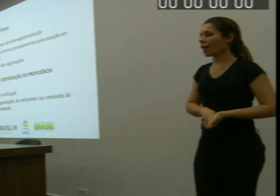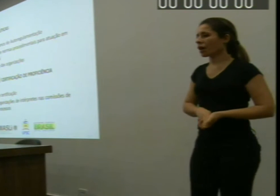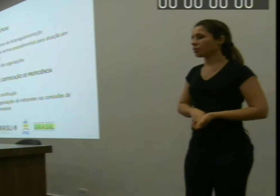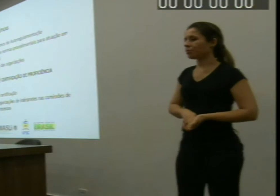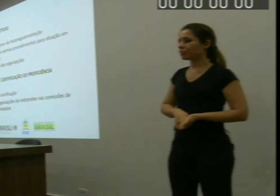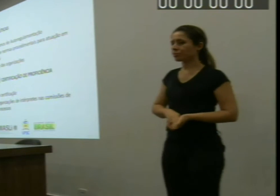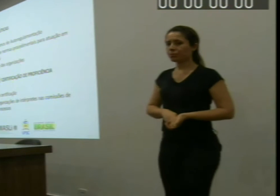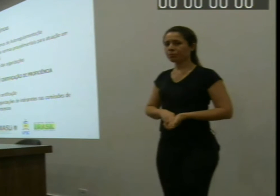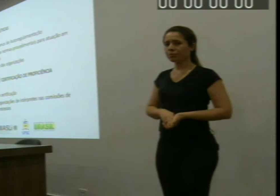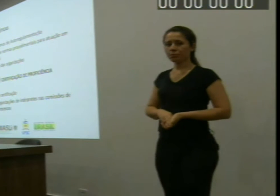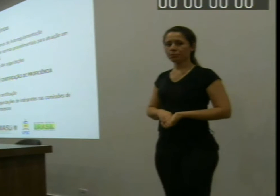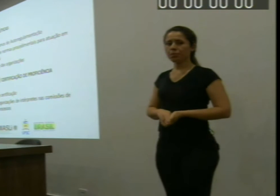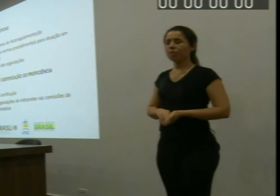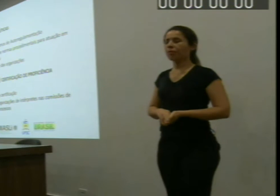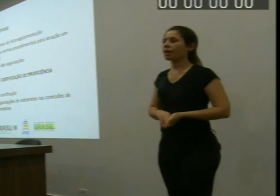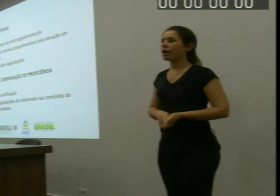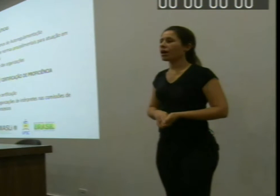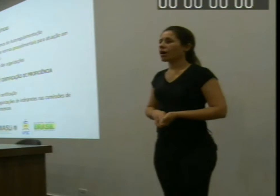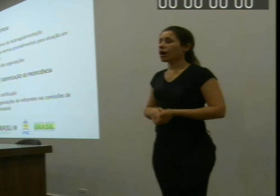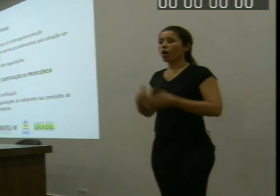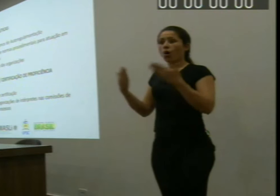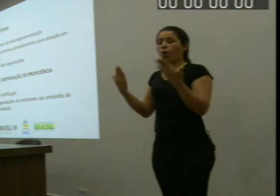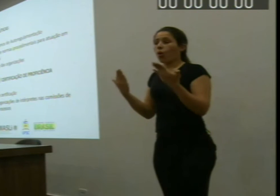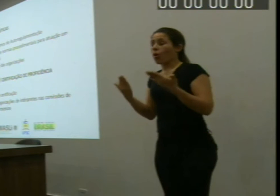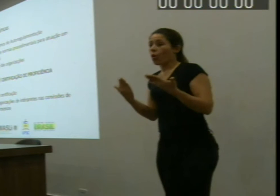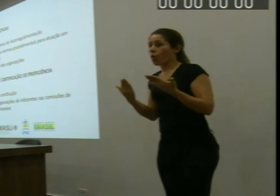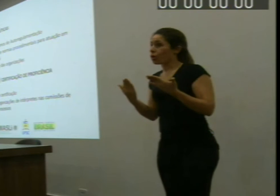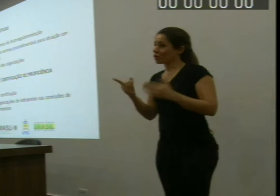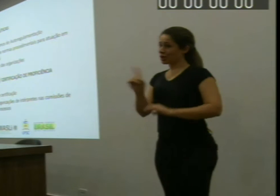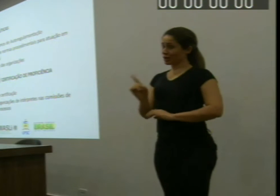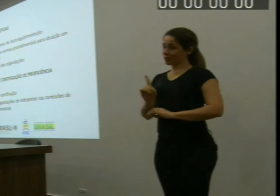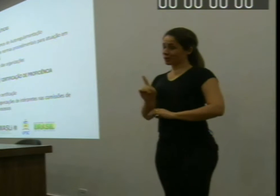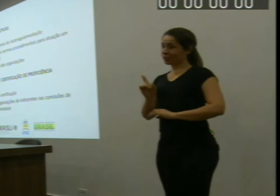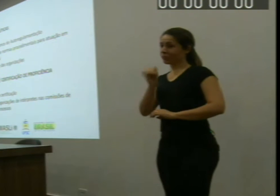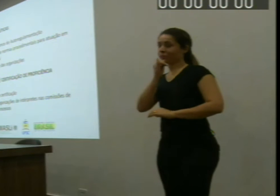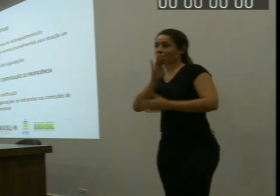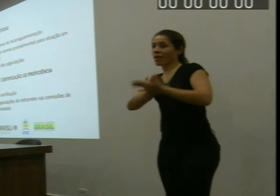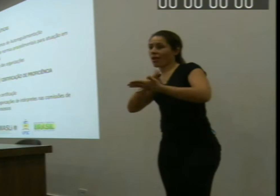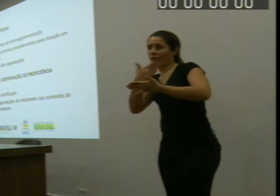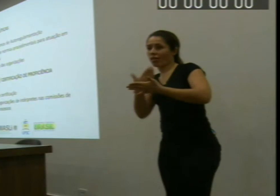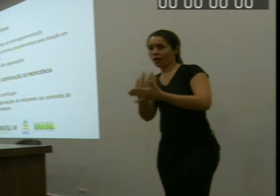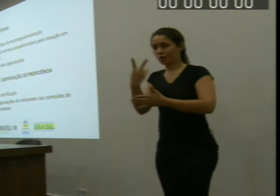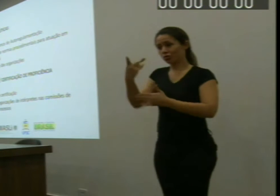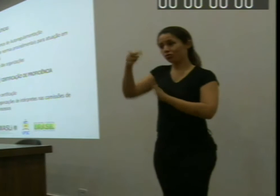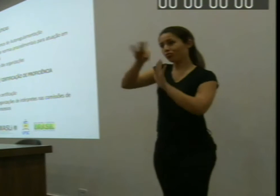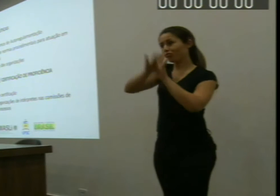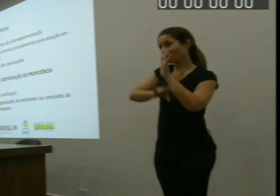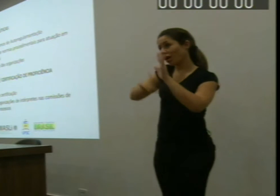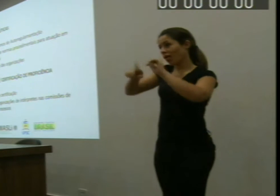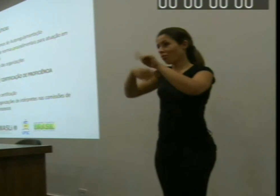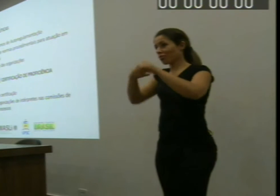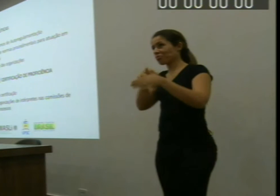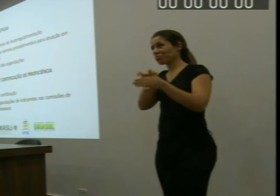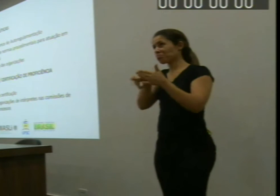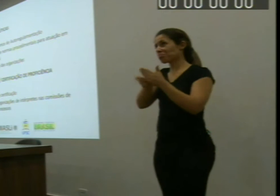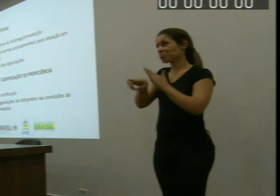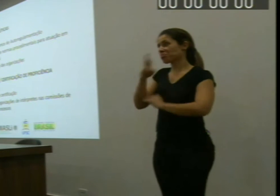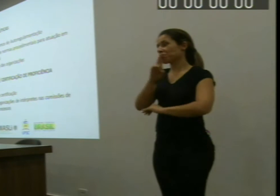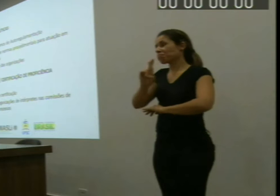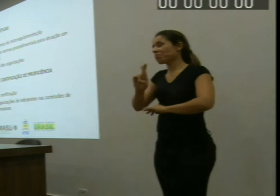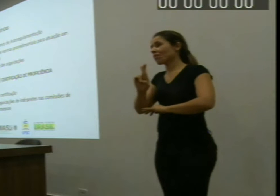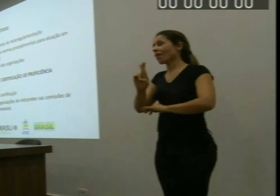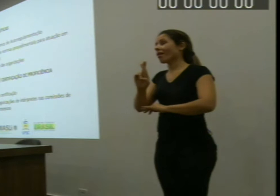generalista né hoje ele não é assim hoje você interpreta dois textos faz as responde as perguntas e você é